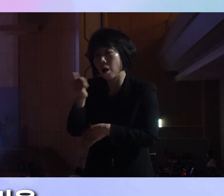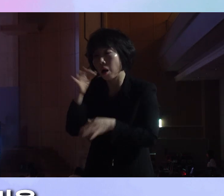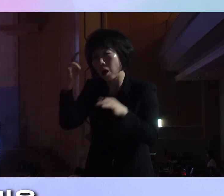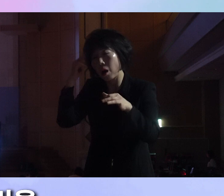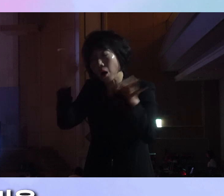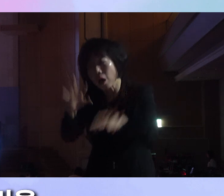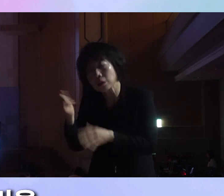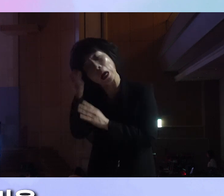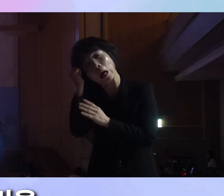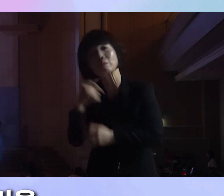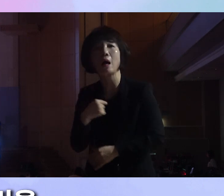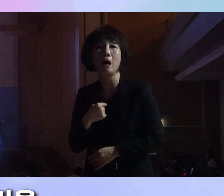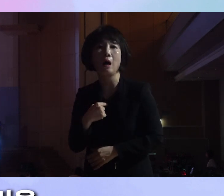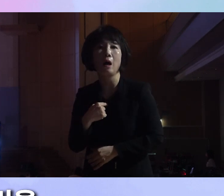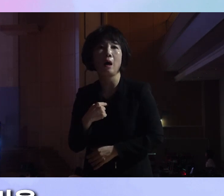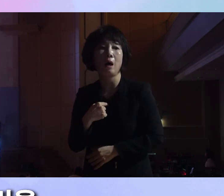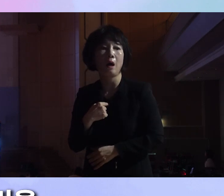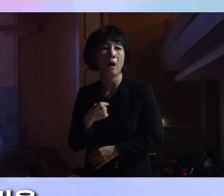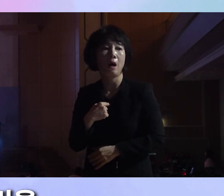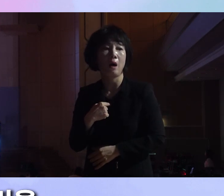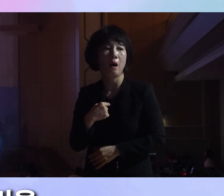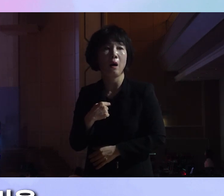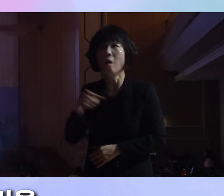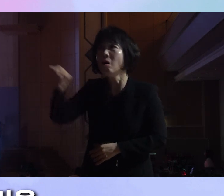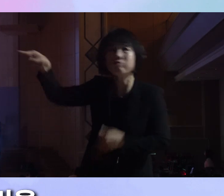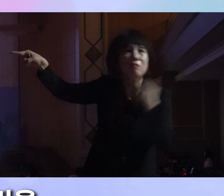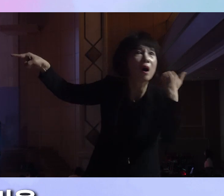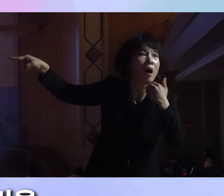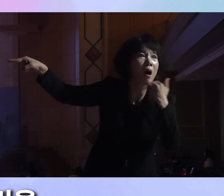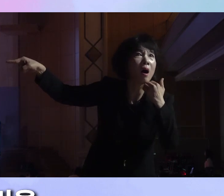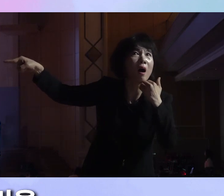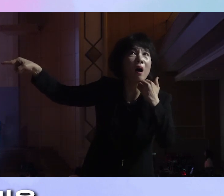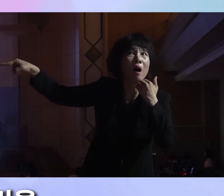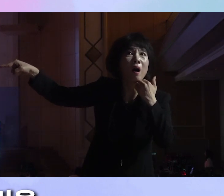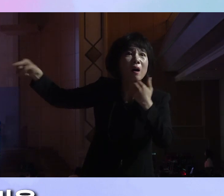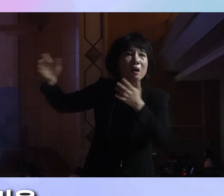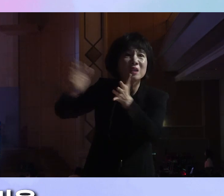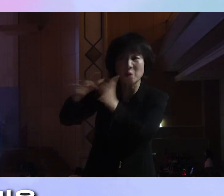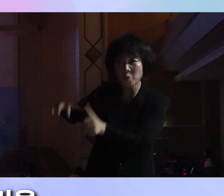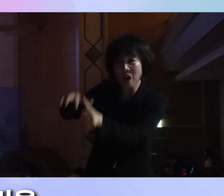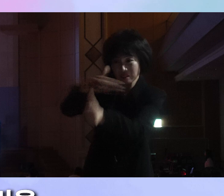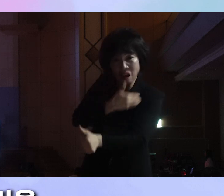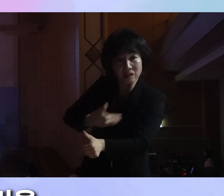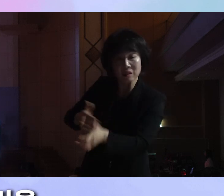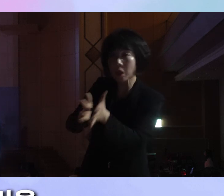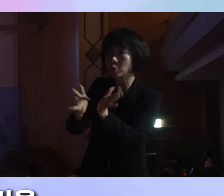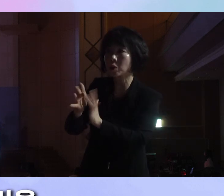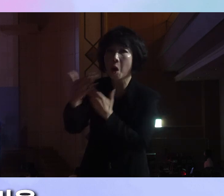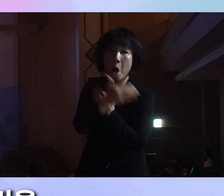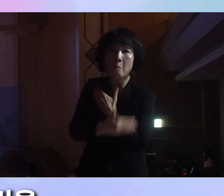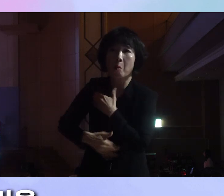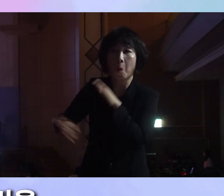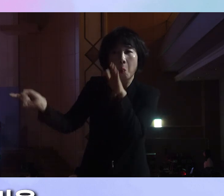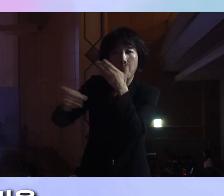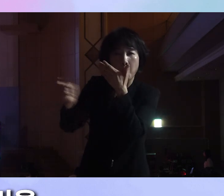광신도들이 나타나서 예수의 시신을 훔쳐가면서 그가 부활했다고